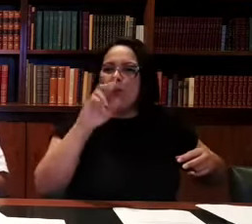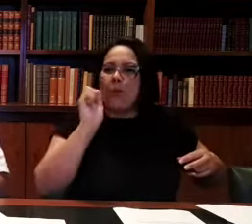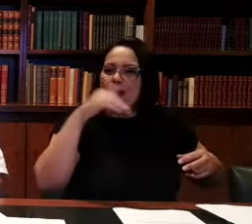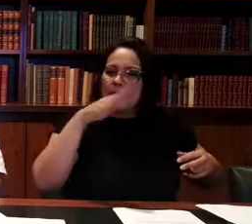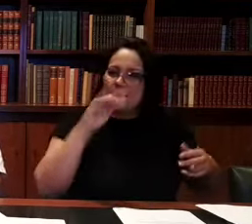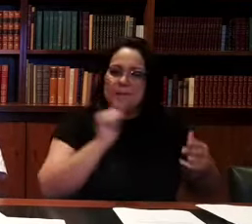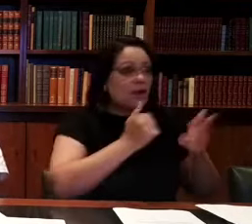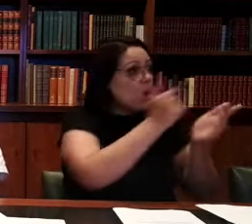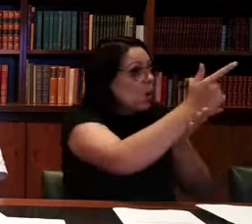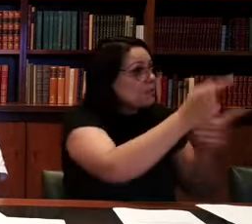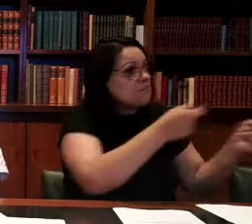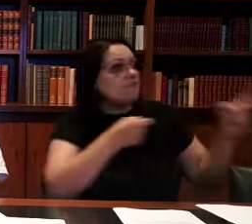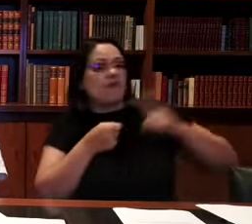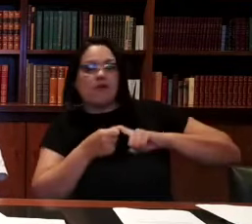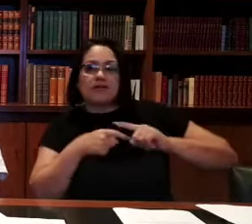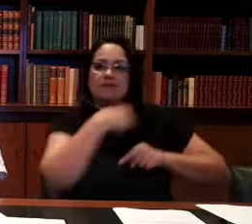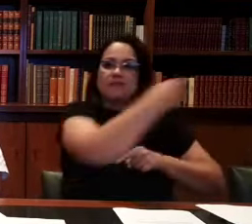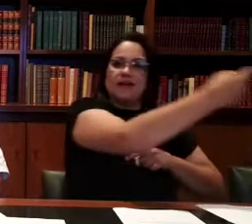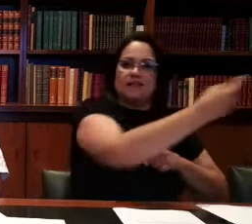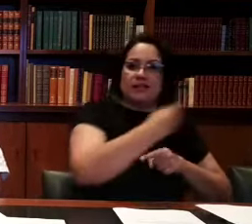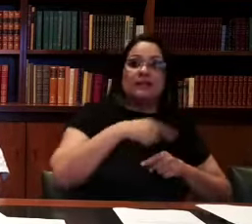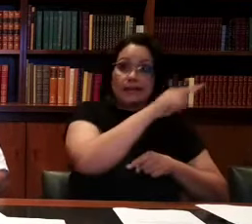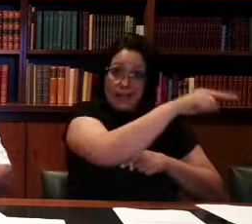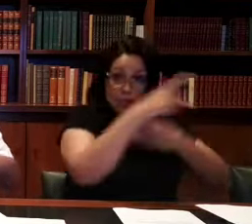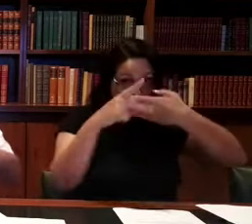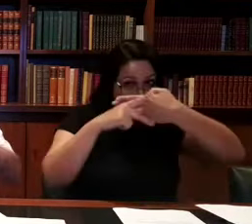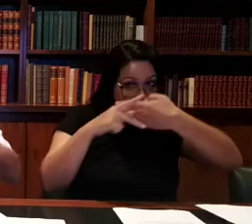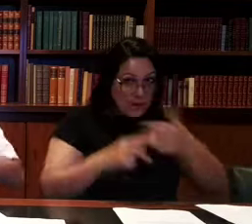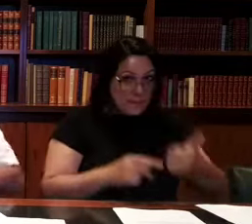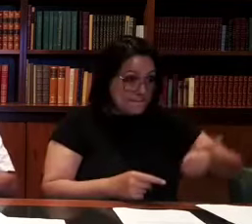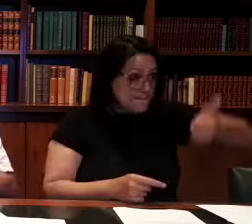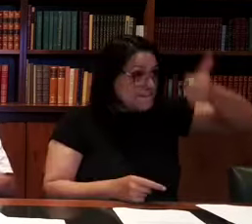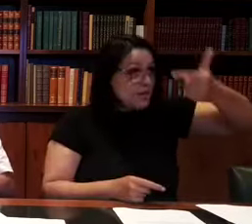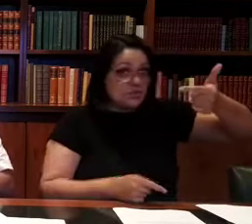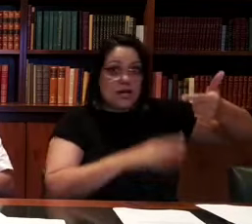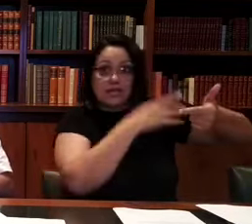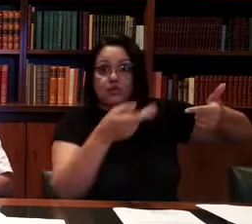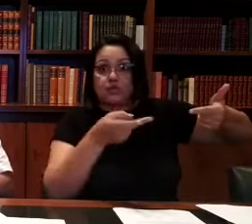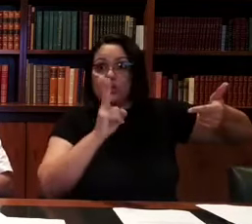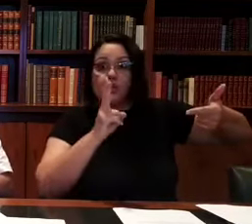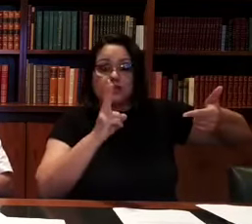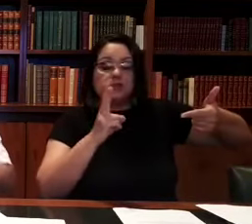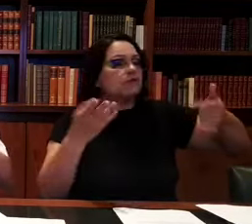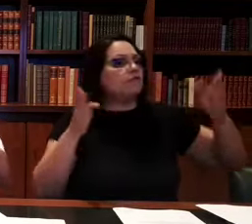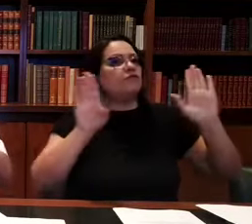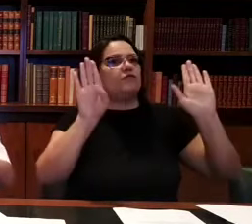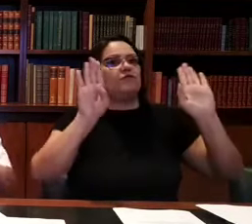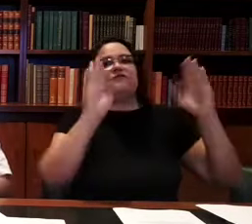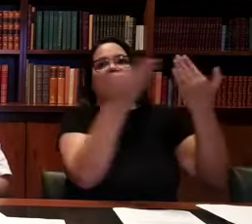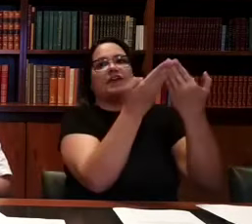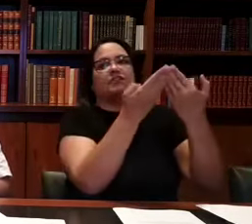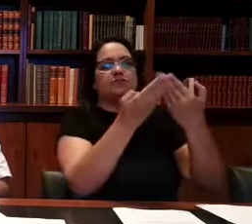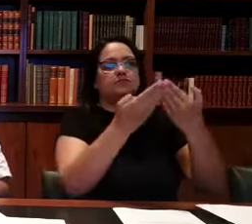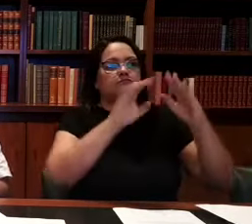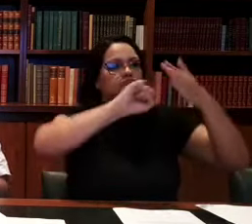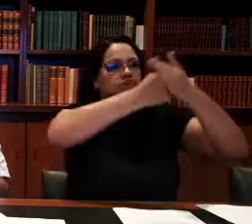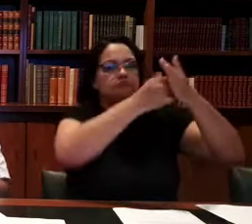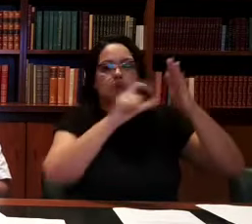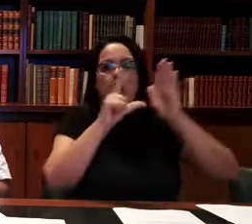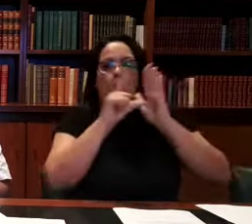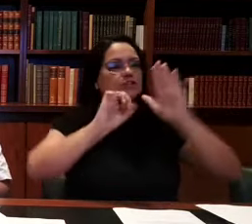e voltar agora é impressionante a gente do Paraguai de meio-dia às duas da tarde fecha o comércio é só tomar tereré lá e vai dormir todos